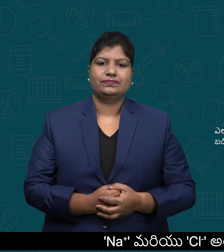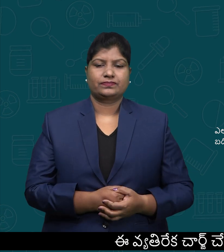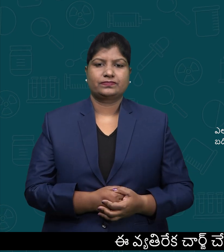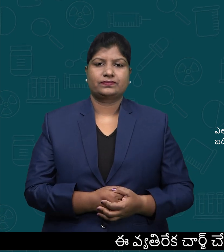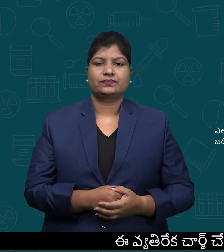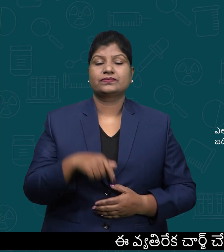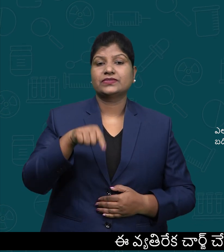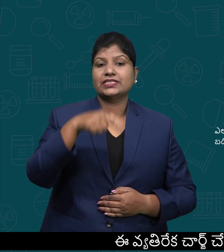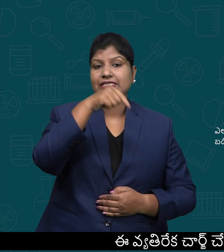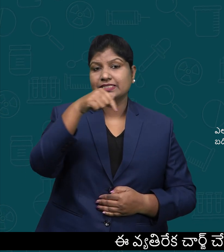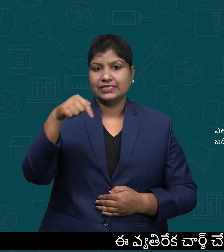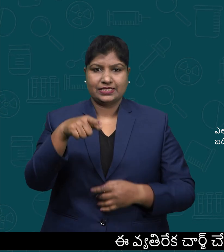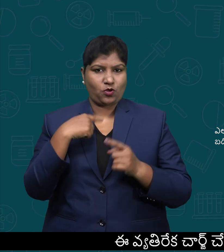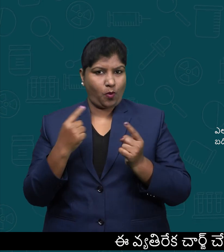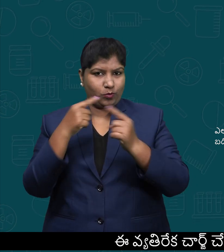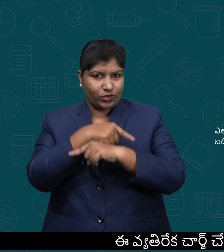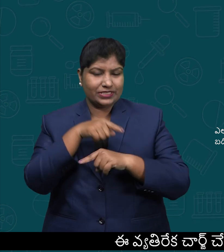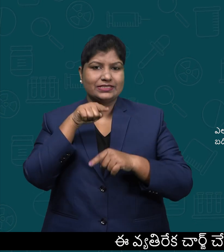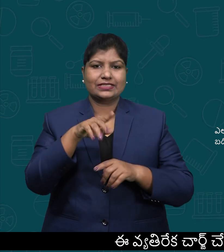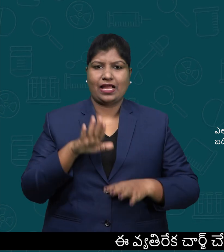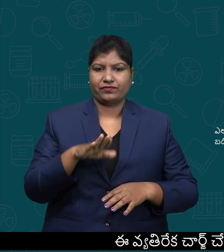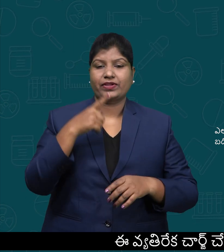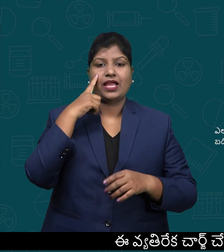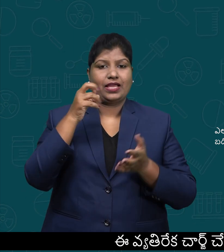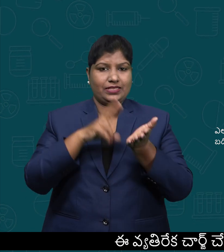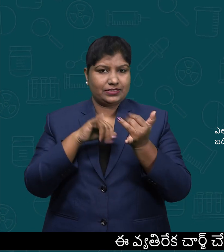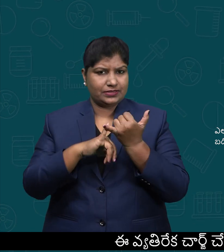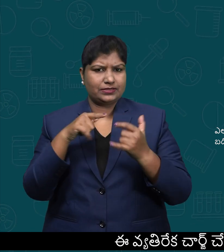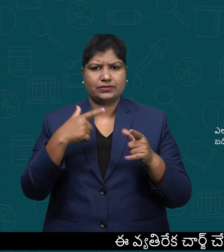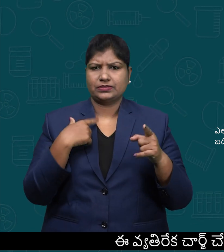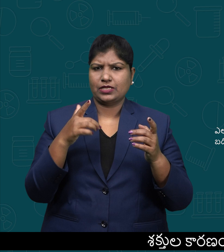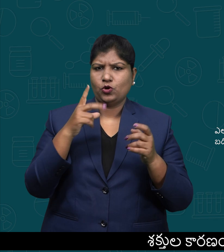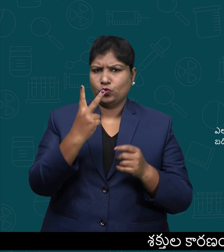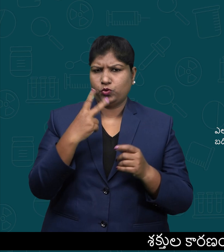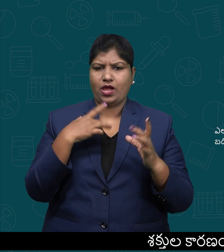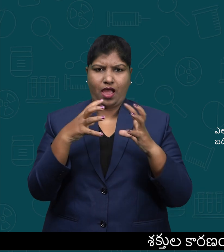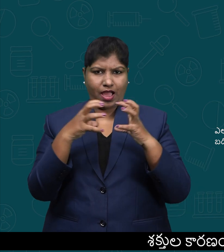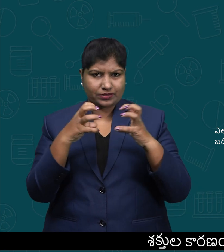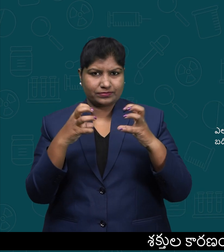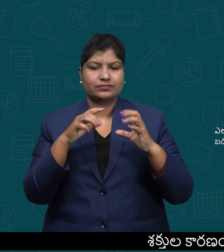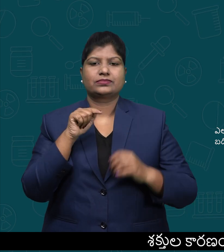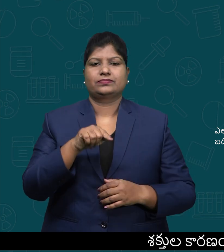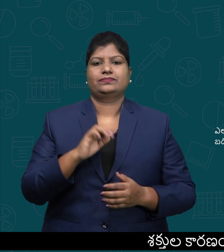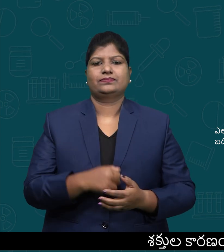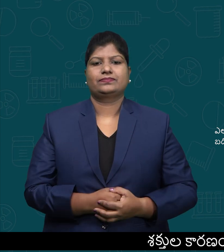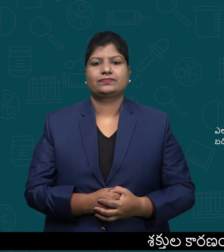ఈ వ్యతిరేక ఛార్జ్ చేయబడిన అయాన్లు ఎలక్ట్రోస్టాటిక్ శక్తుల కారణంగా ఒకదానికి